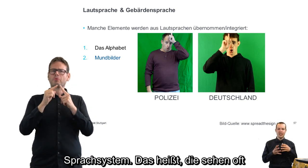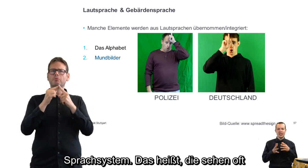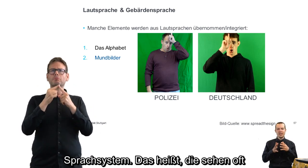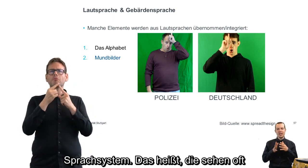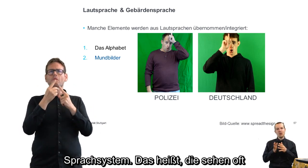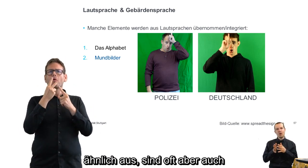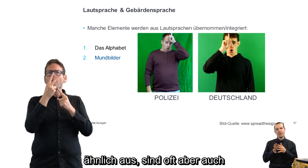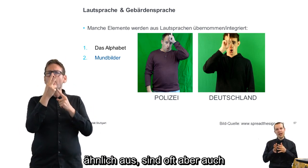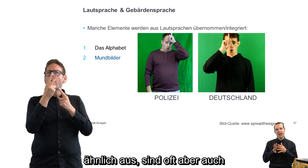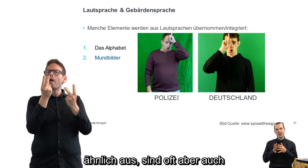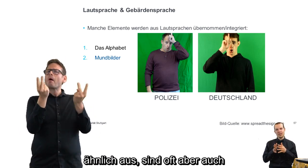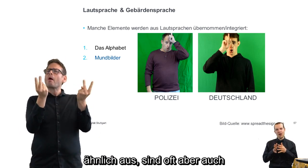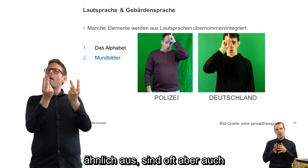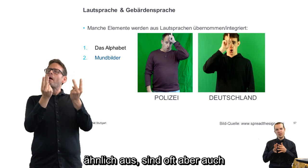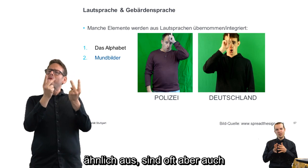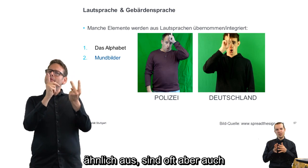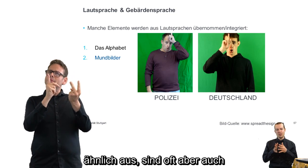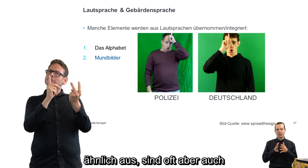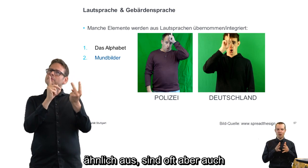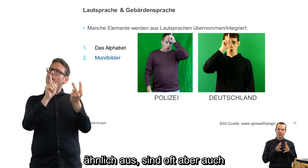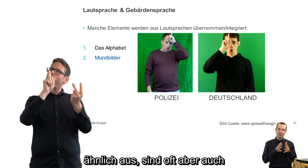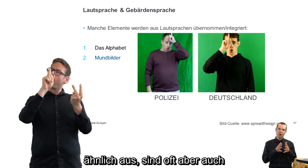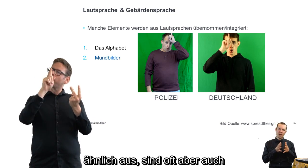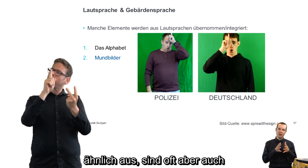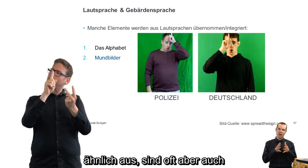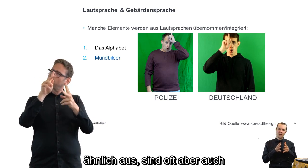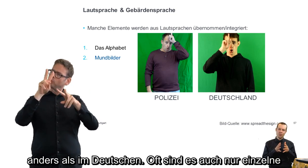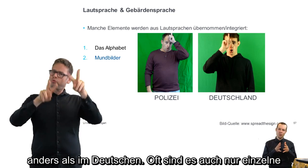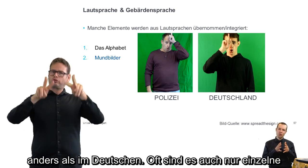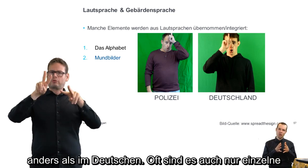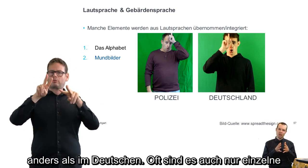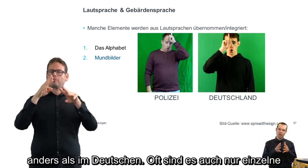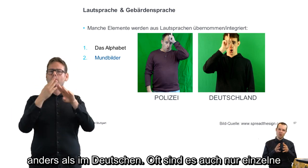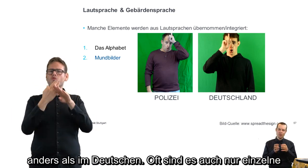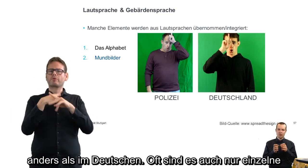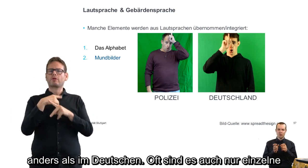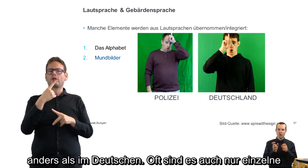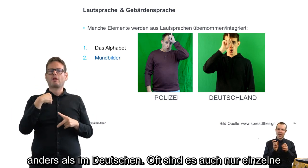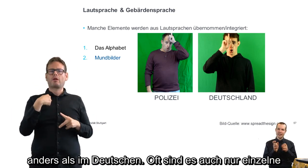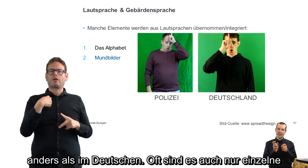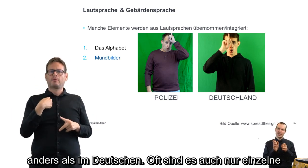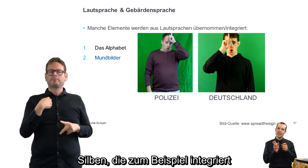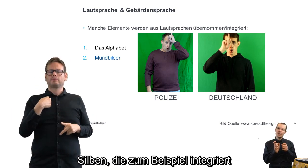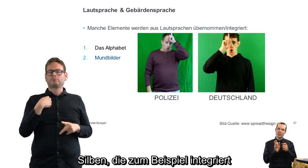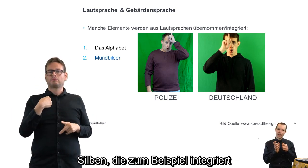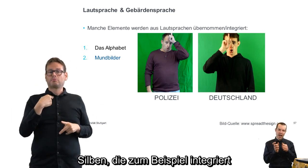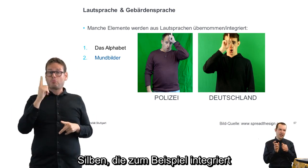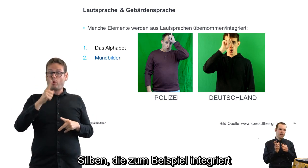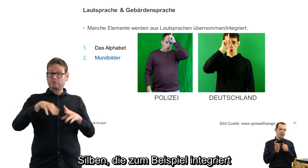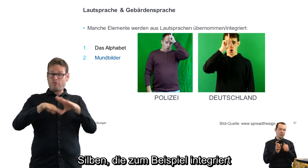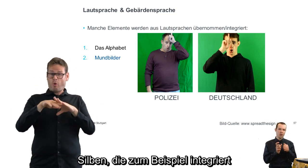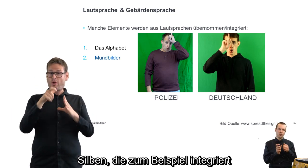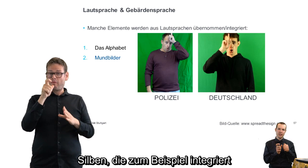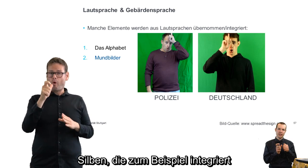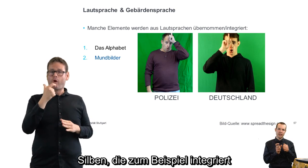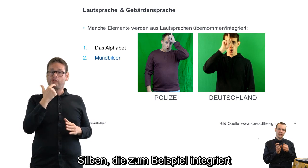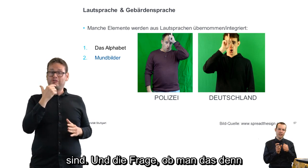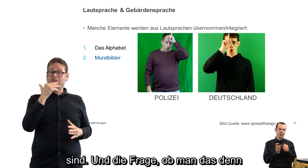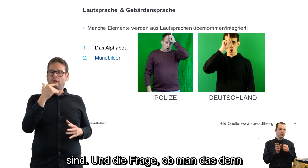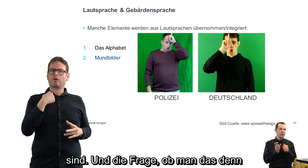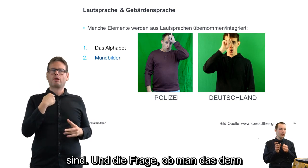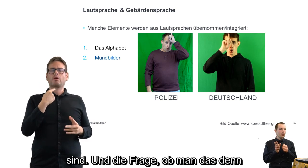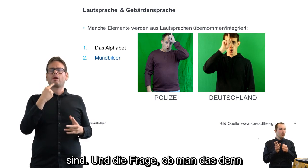das heißt, die sehen oft ähnlich aus, sind oft aber auch unterschiedlich, also oft sind es nur einzelne Silbenteile, die zum Beispiel